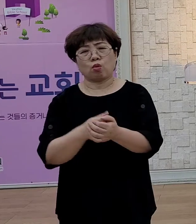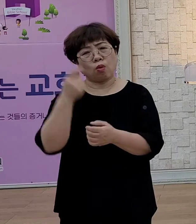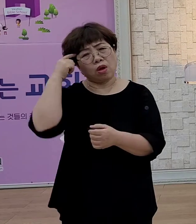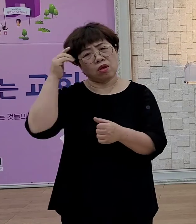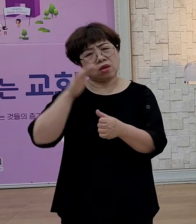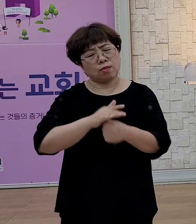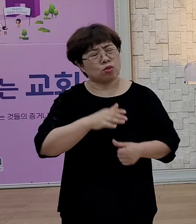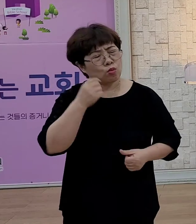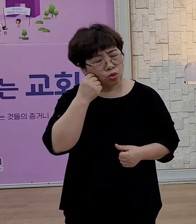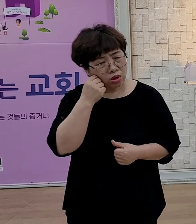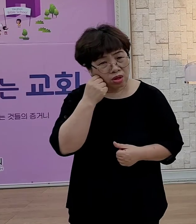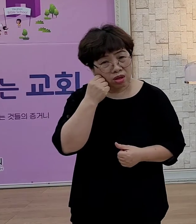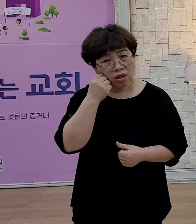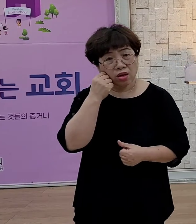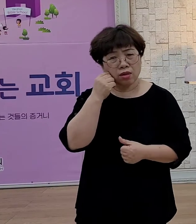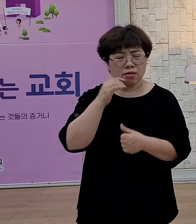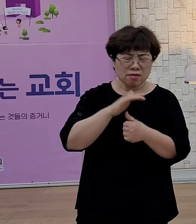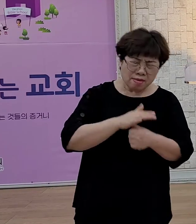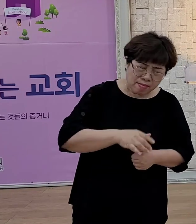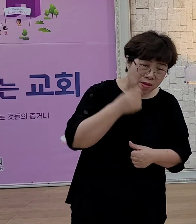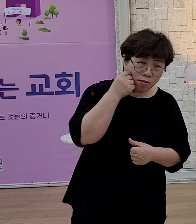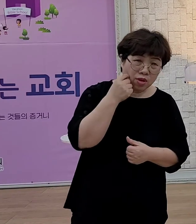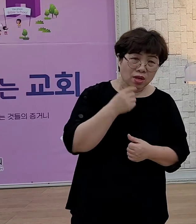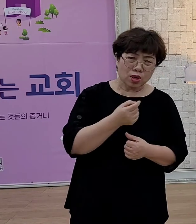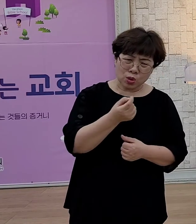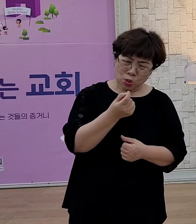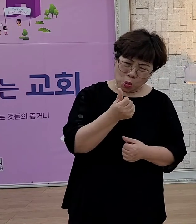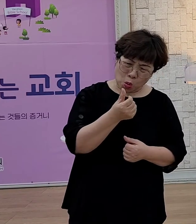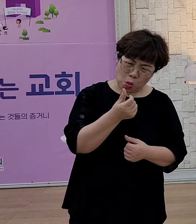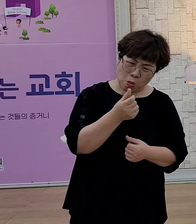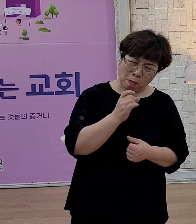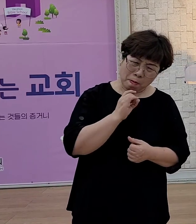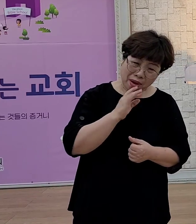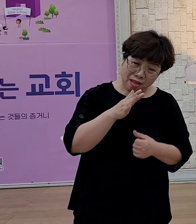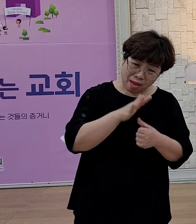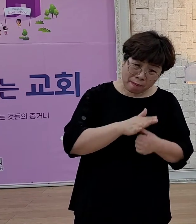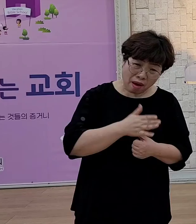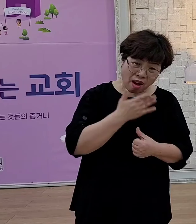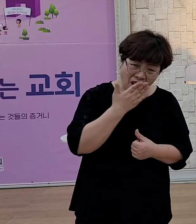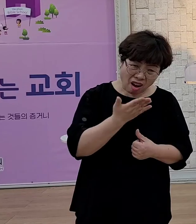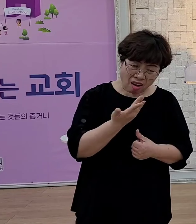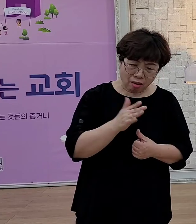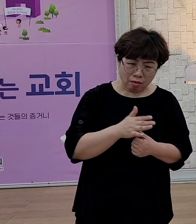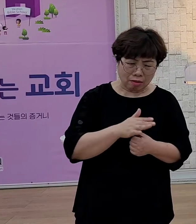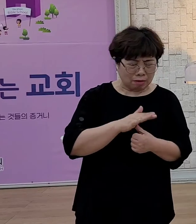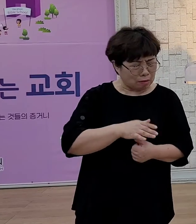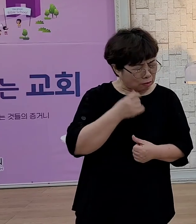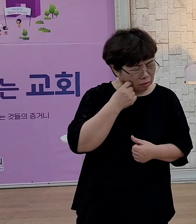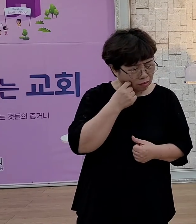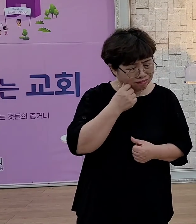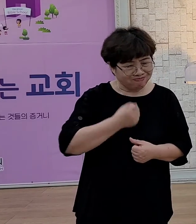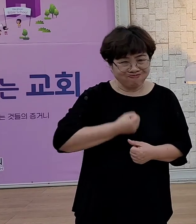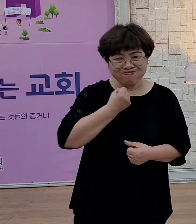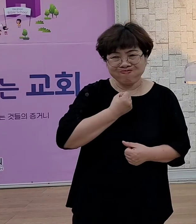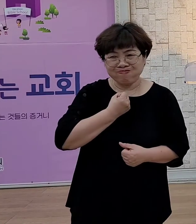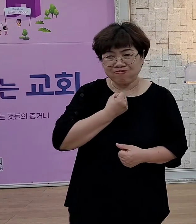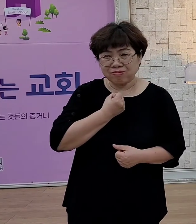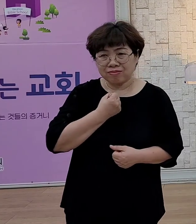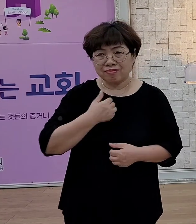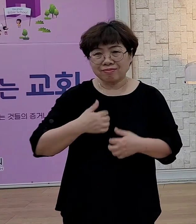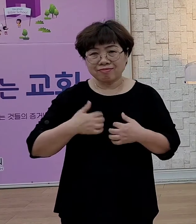못해요. 여러분 조금만 참으면 되는데 참지를 못하고 막 욱하고 자기 기분대로 감정대로 그냥